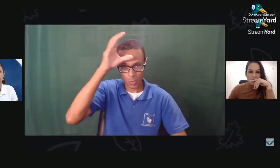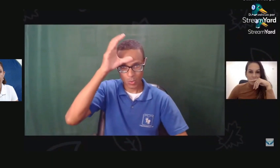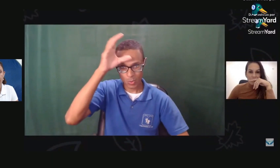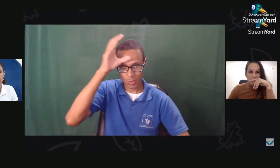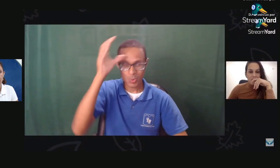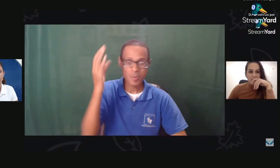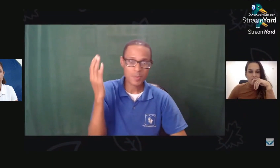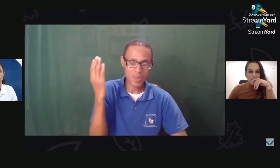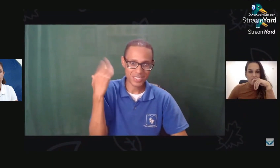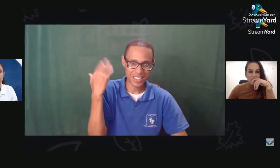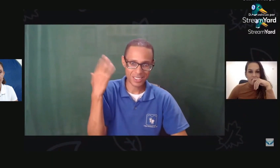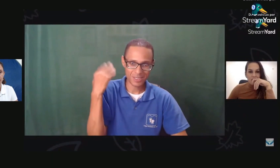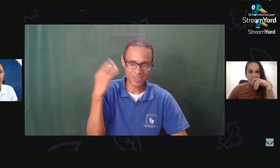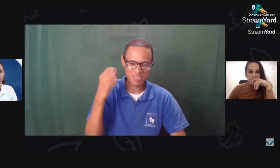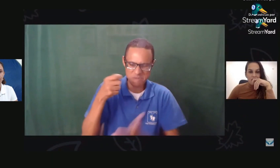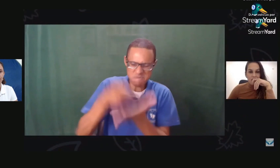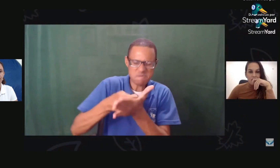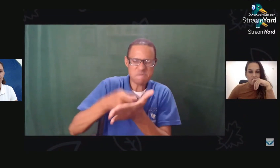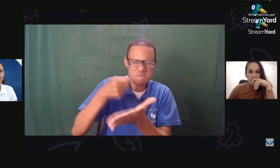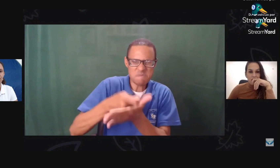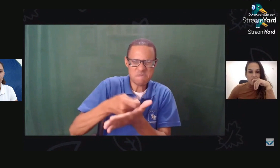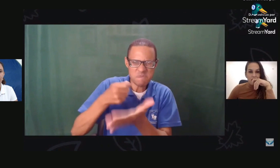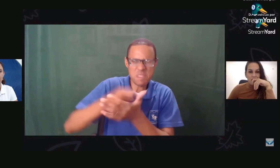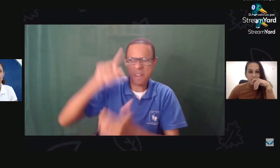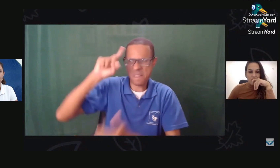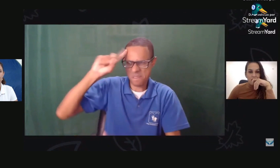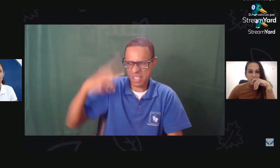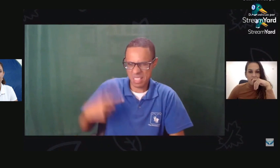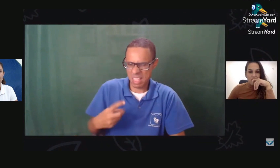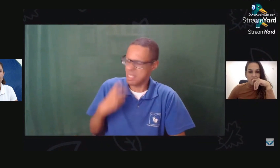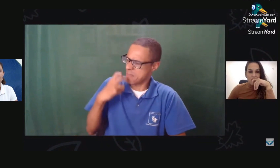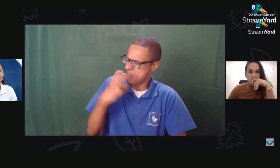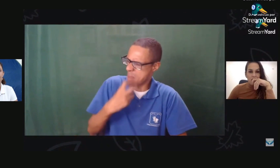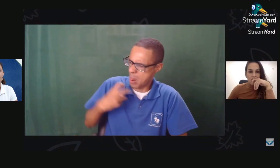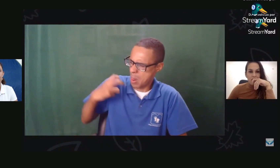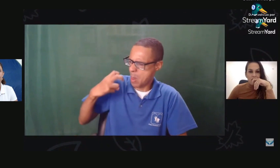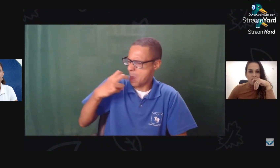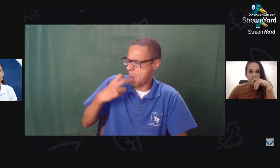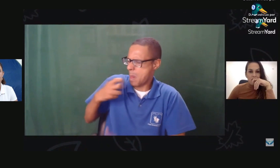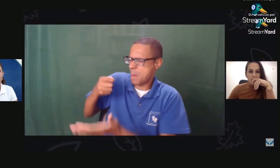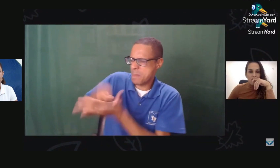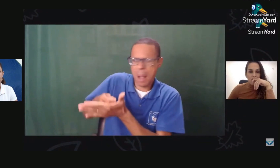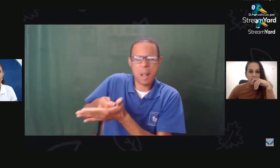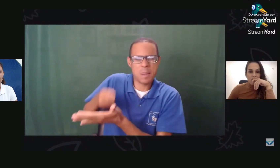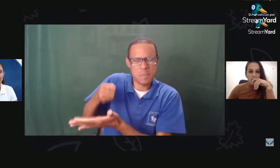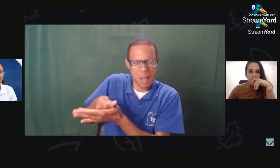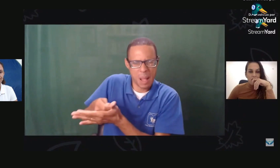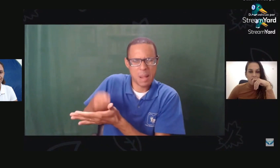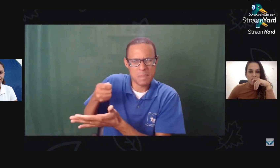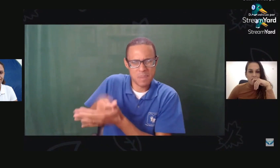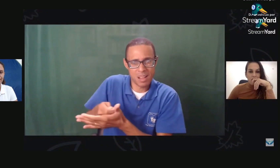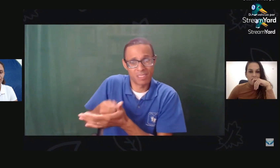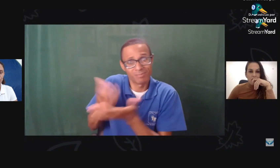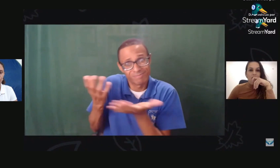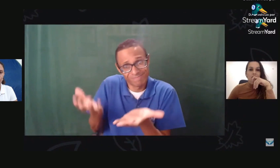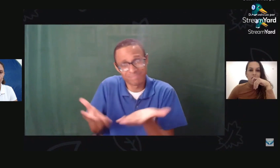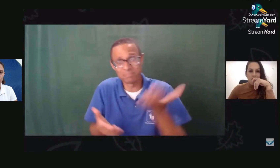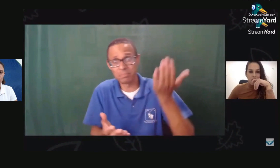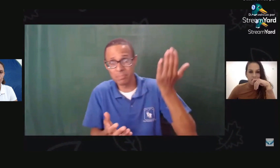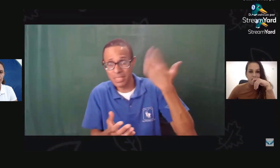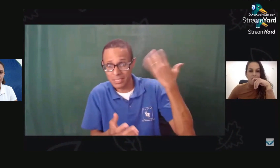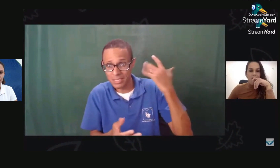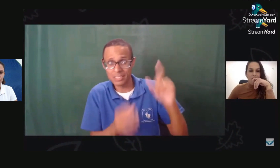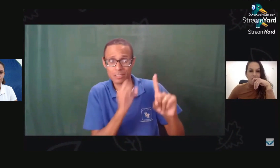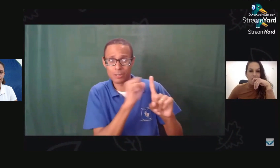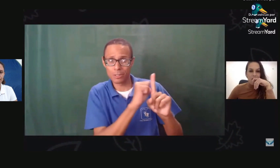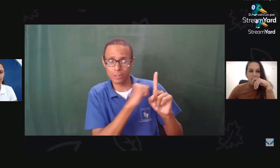Você falou, né, sobre um tio seu, né, que obrigou você a aprender a oralizar, esforçou